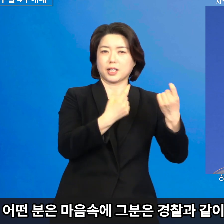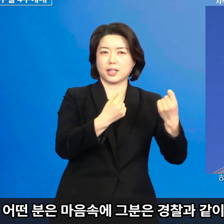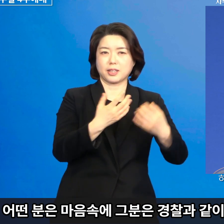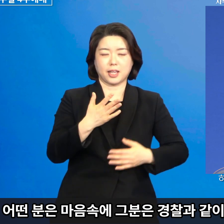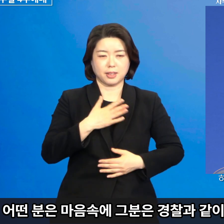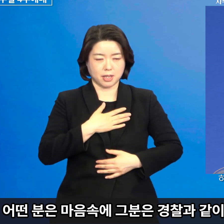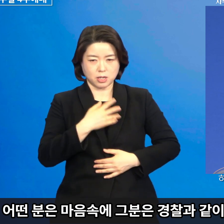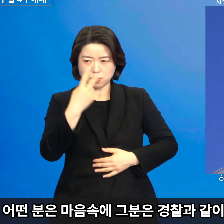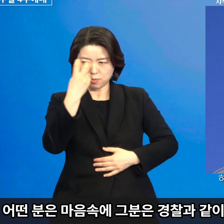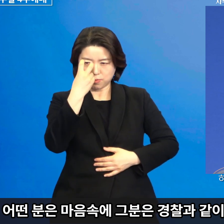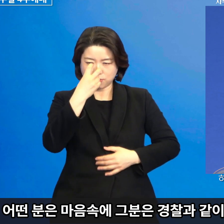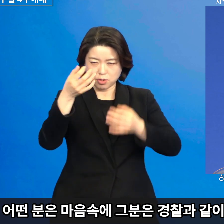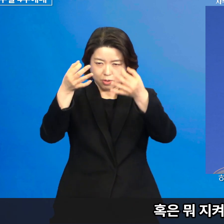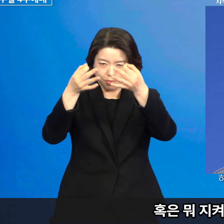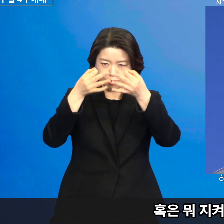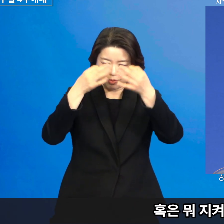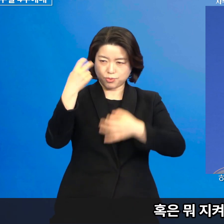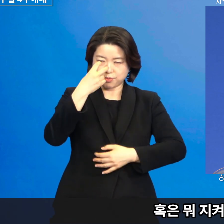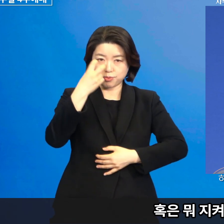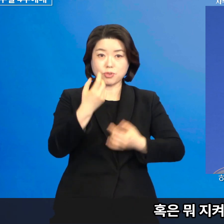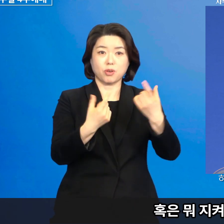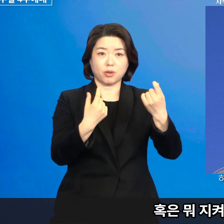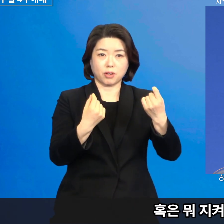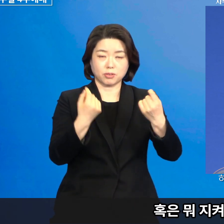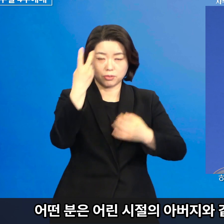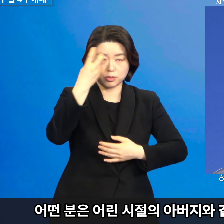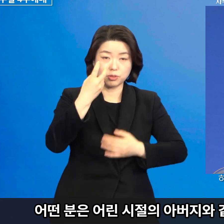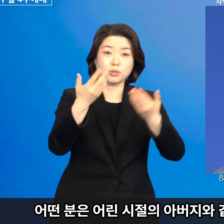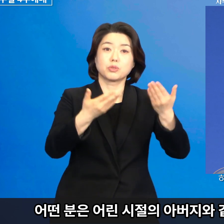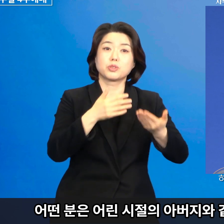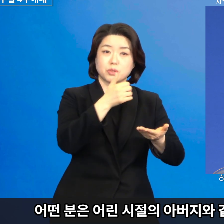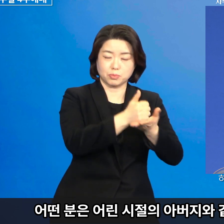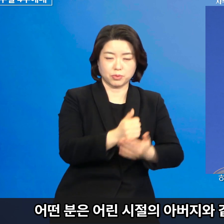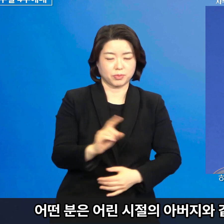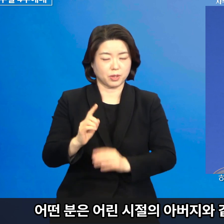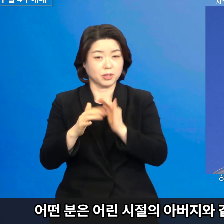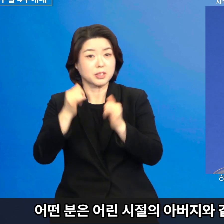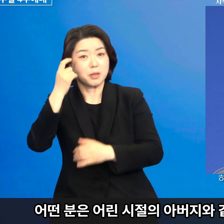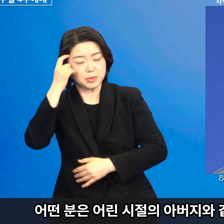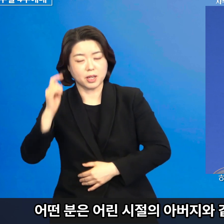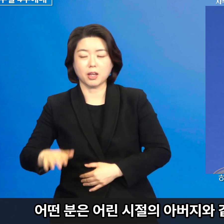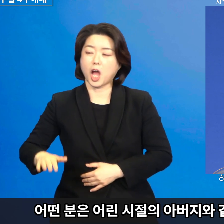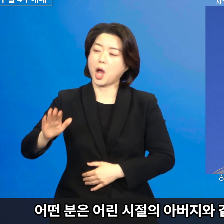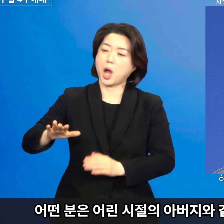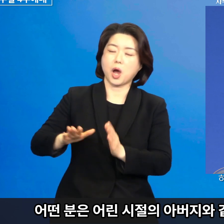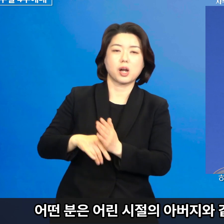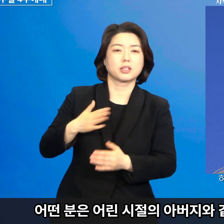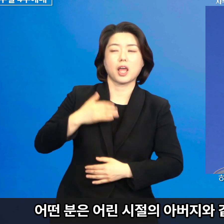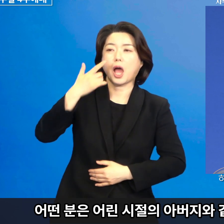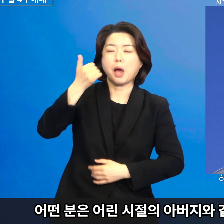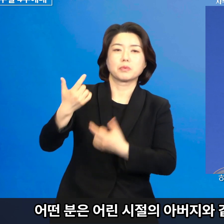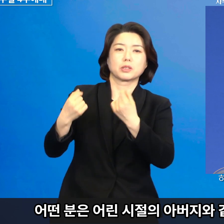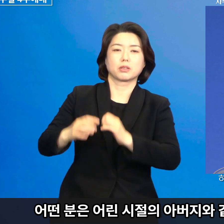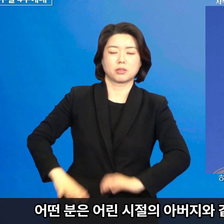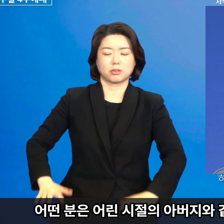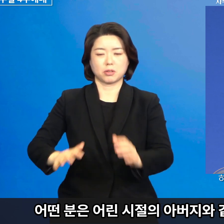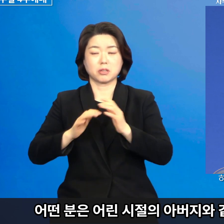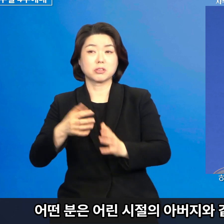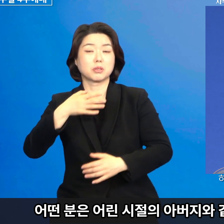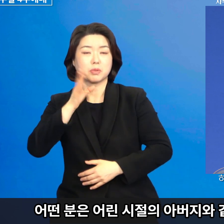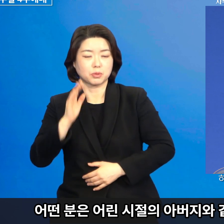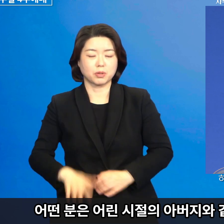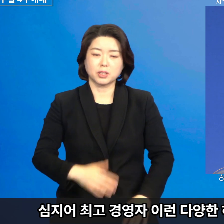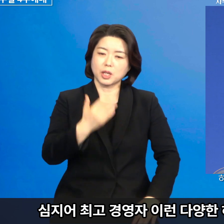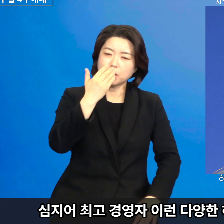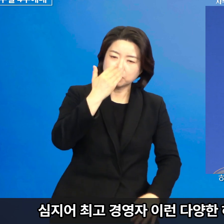이렇게 감시하고 지켜보는, 혹은 뭐 지켜주시는 분, 어떤 분은 어린 시절의 아버지와 같은 분, 근엄한 노인,